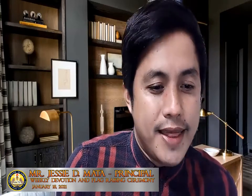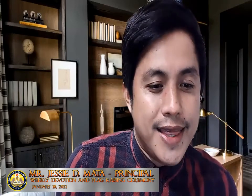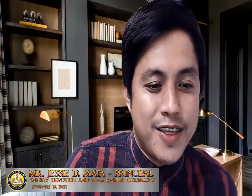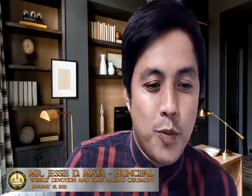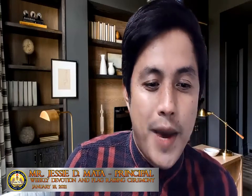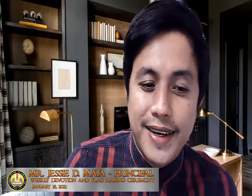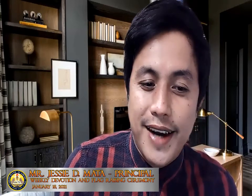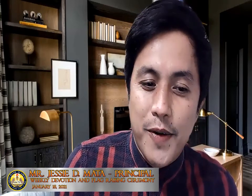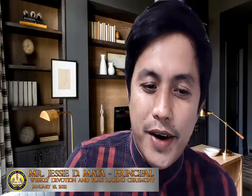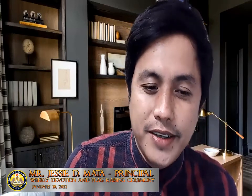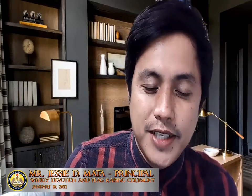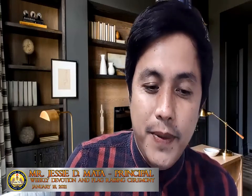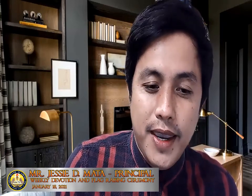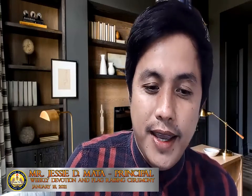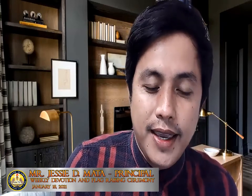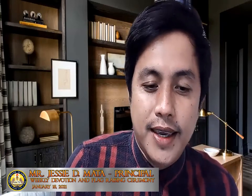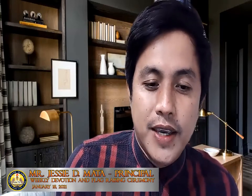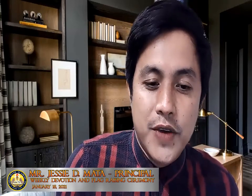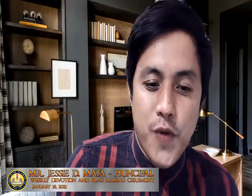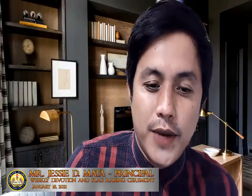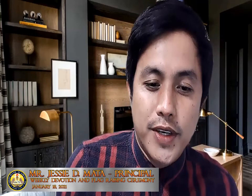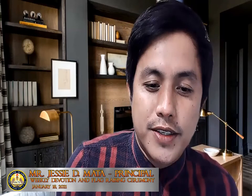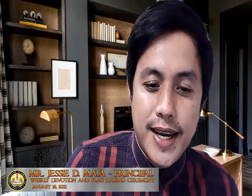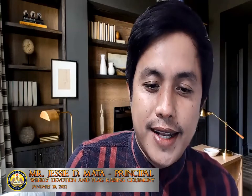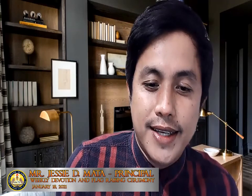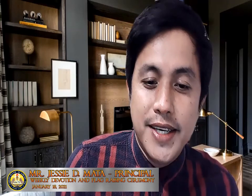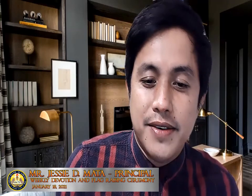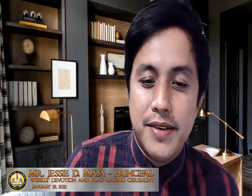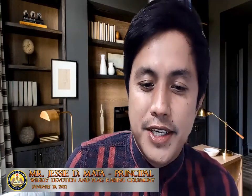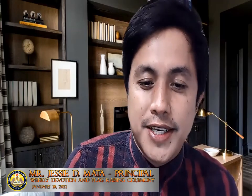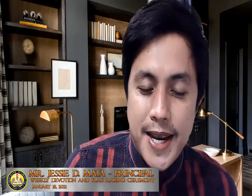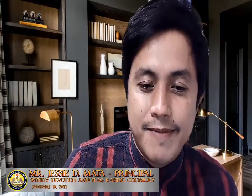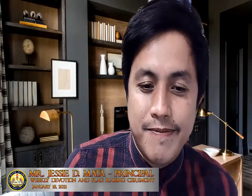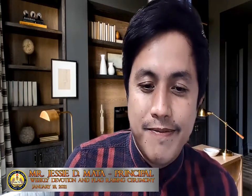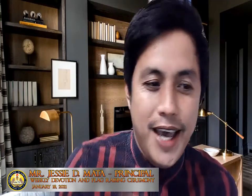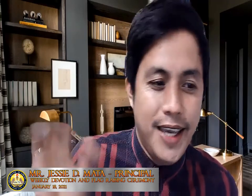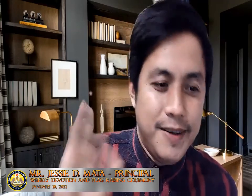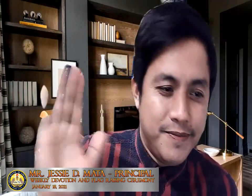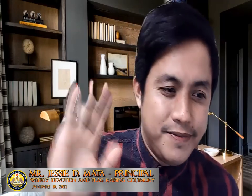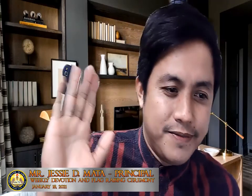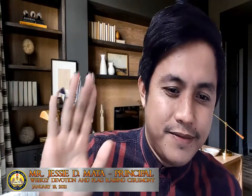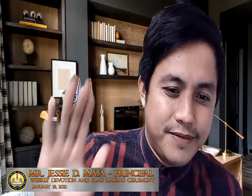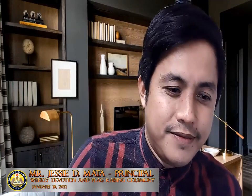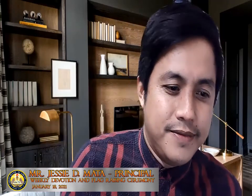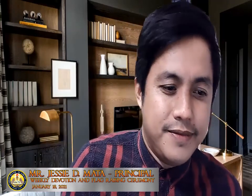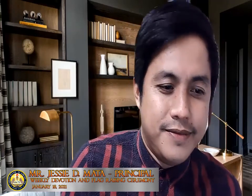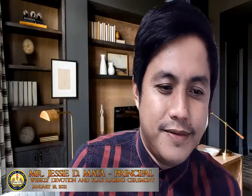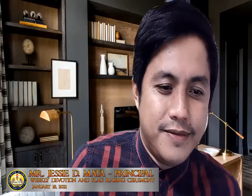forget that no matter how hard is the beginning, if one will struggle, he could reach the sun. Bye!